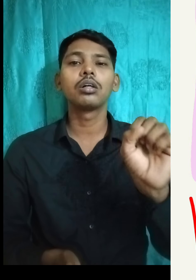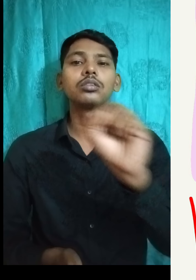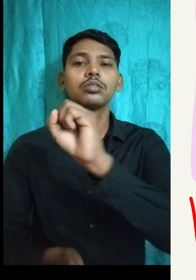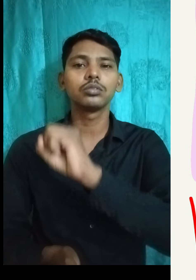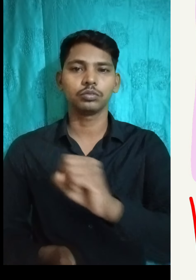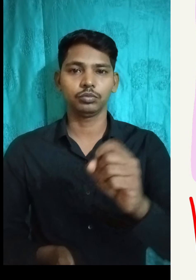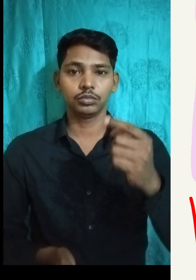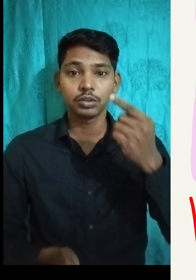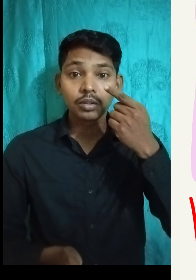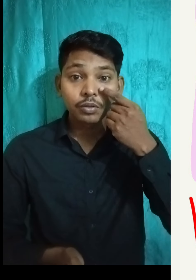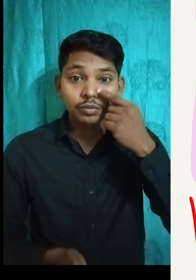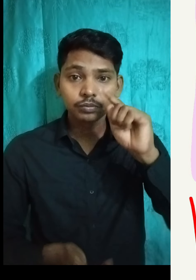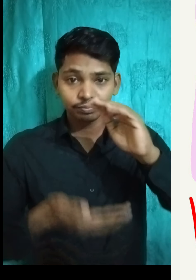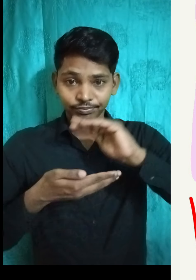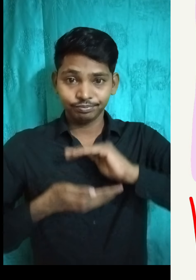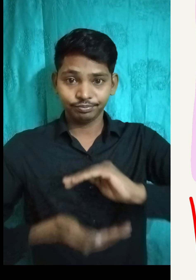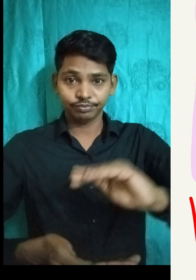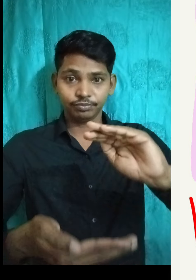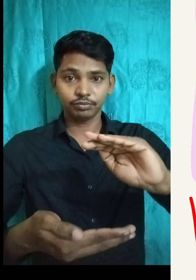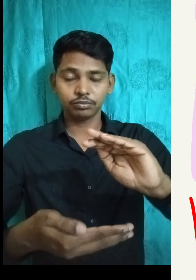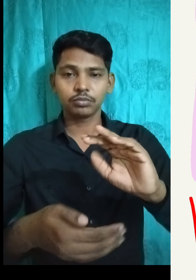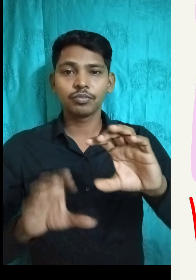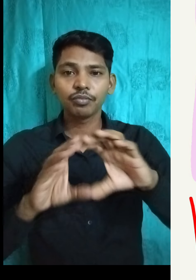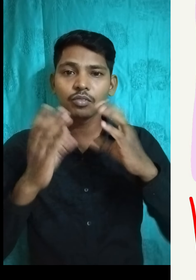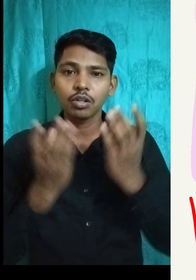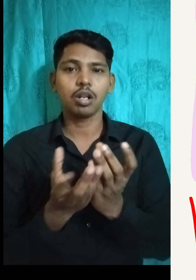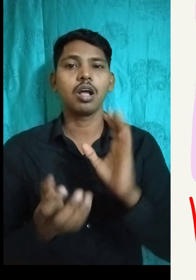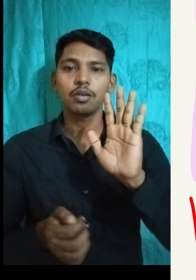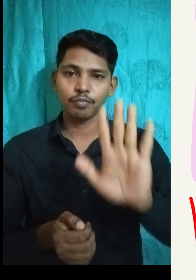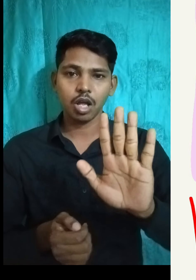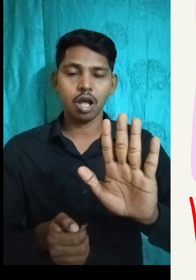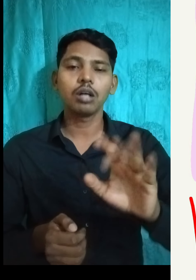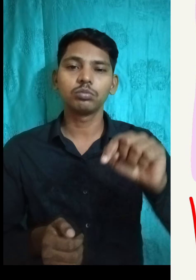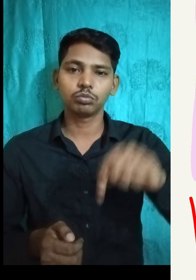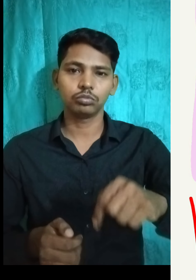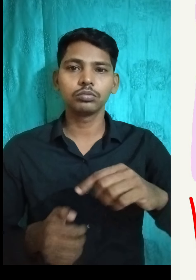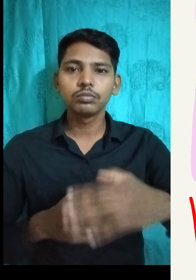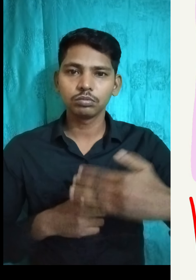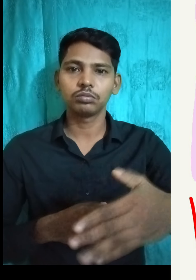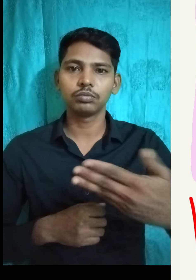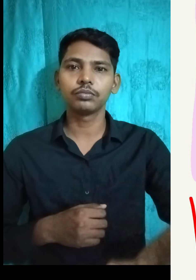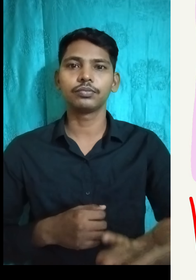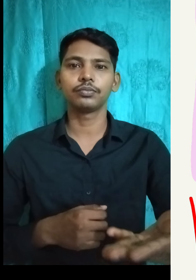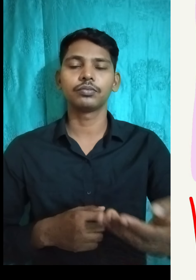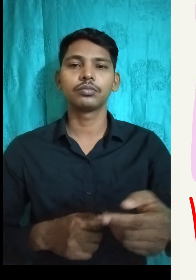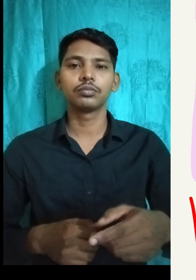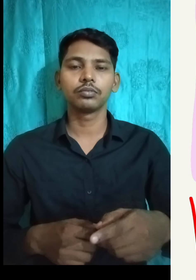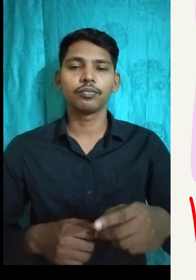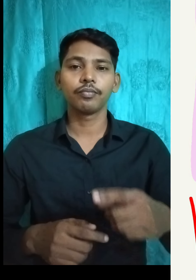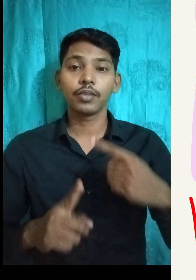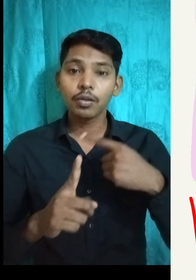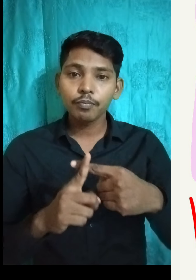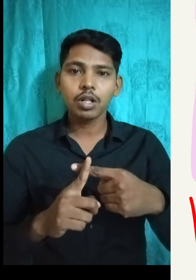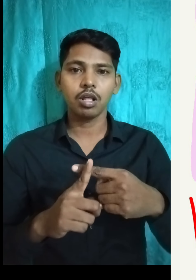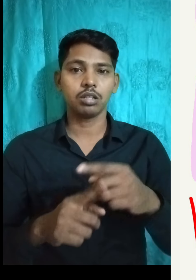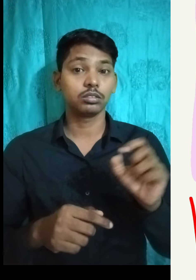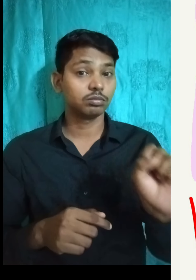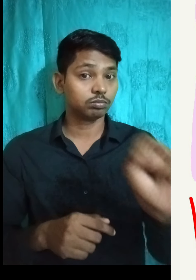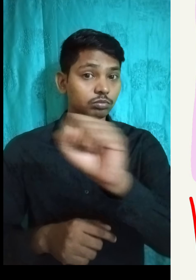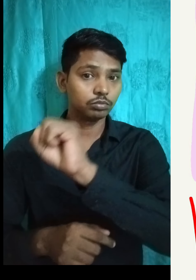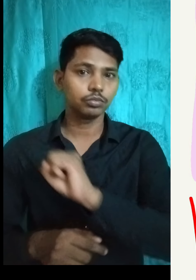अच्छी खबर है कि नवोदय विद्यालय समिति बिल्कुल भरसक प्रयास करती है कि टोटल सीटों में